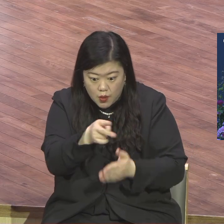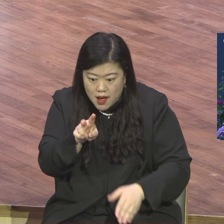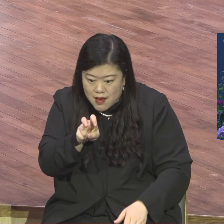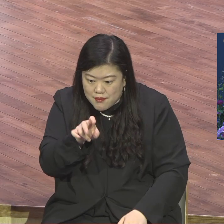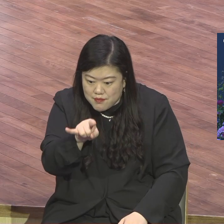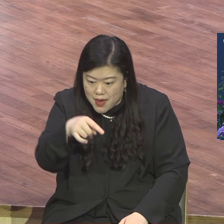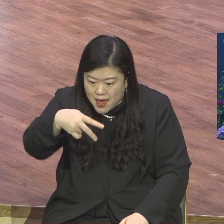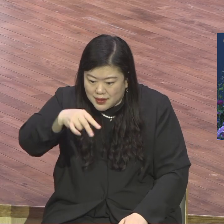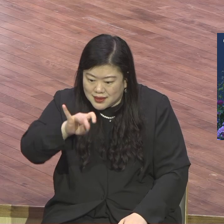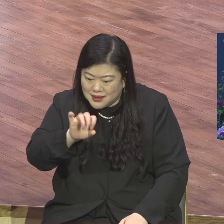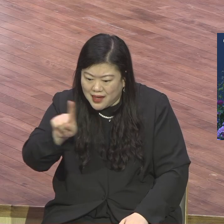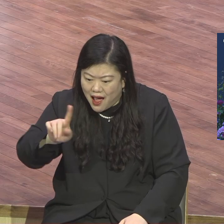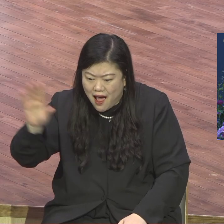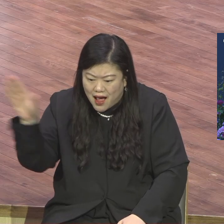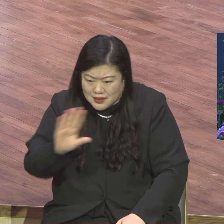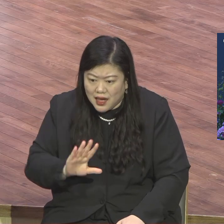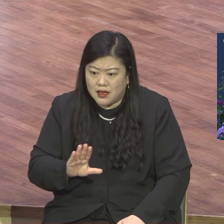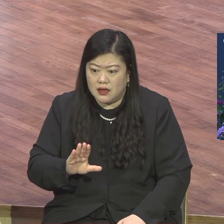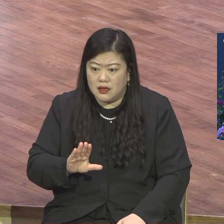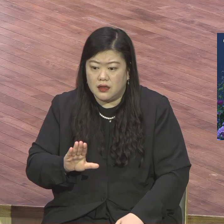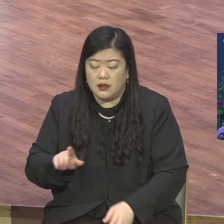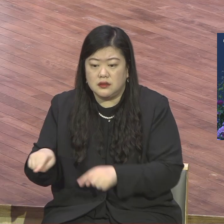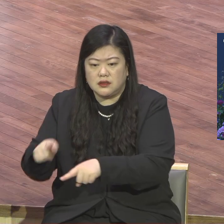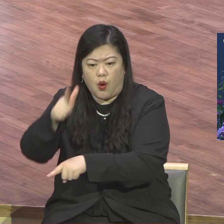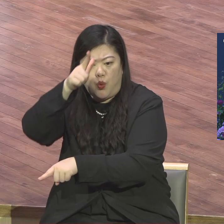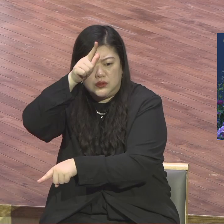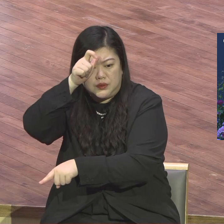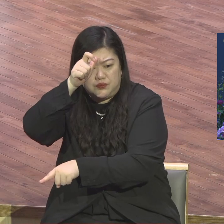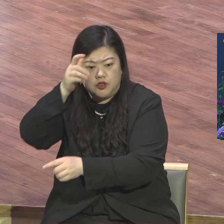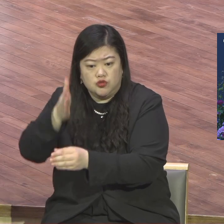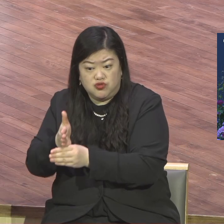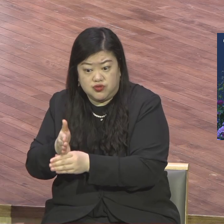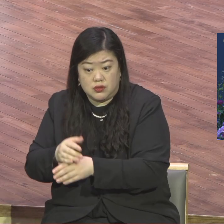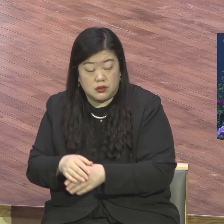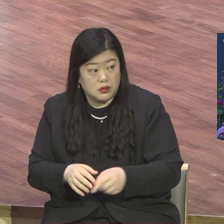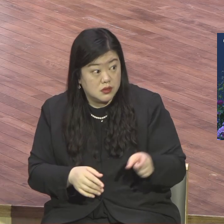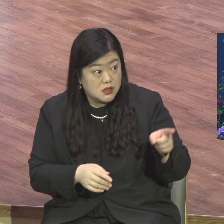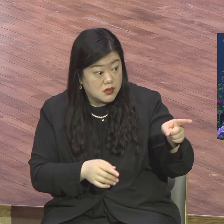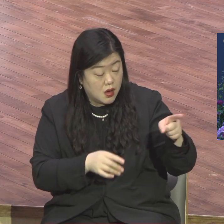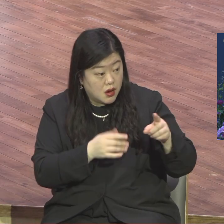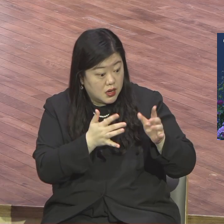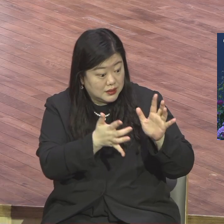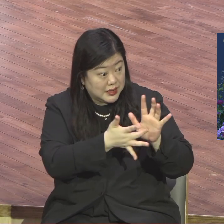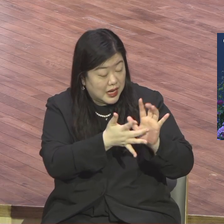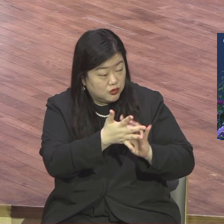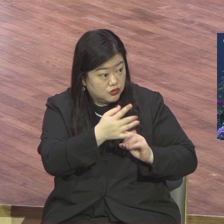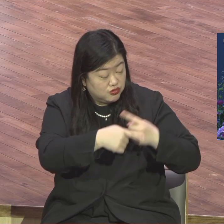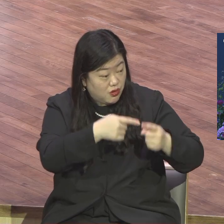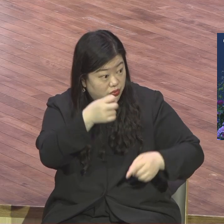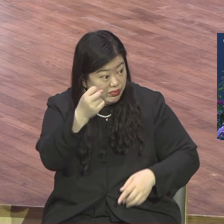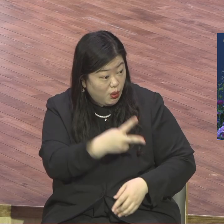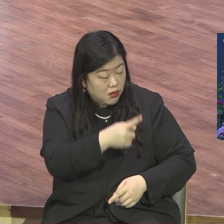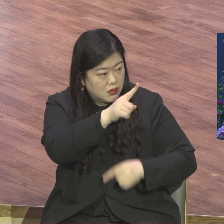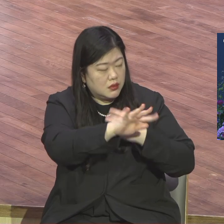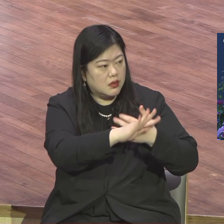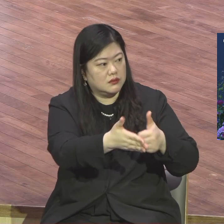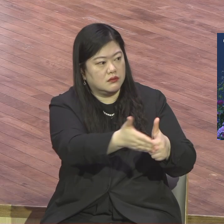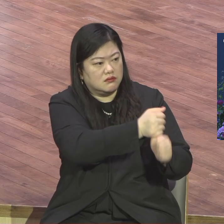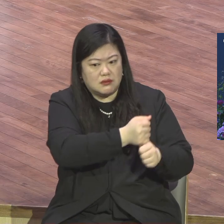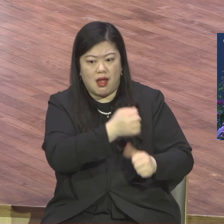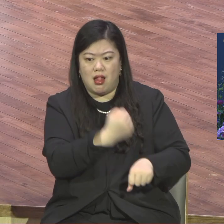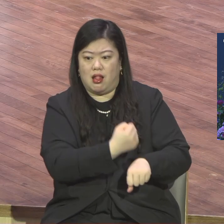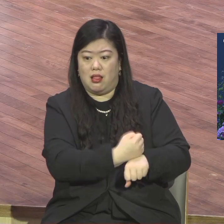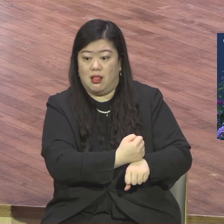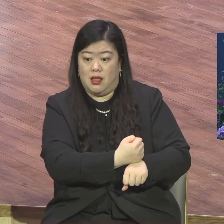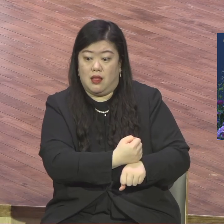죽이지 않고는 나는 밥도 안 먹겠다, 자지도 않겠다 라고 하는 결사대가 적시로 그냥 40명이 결정이 돼가지고